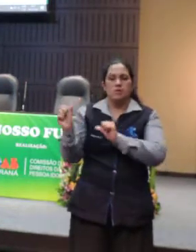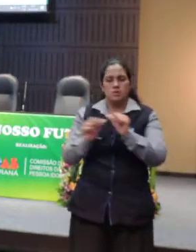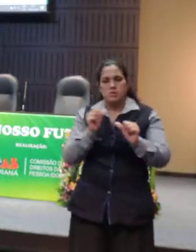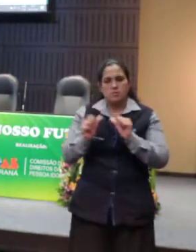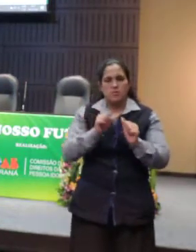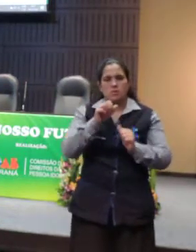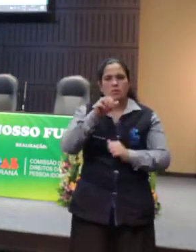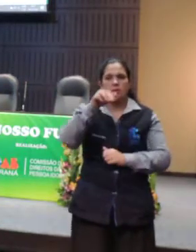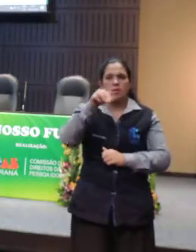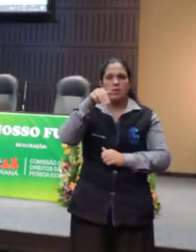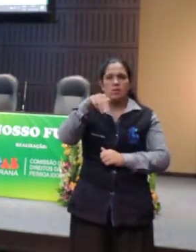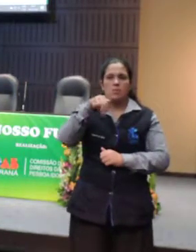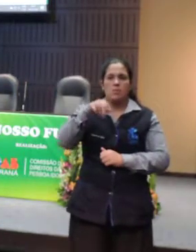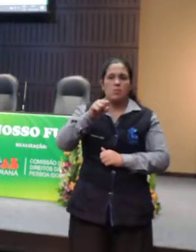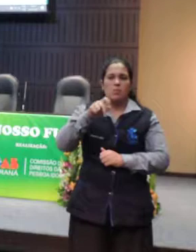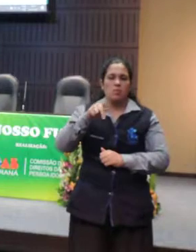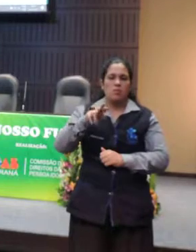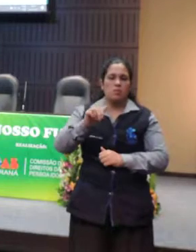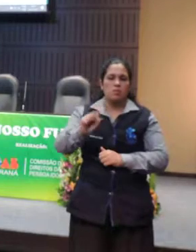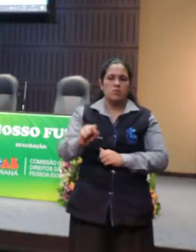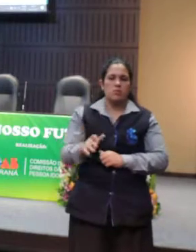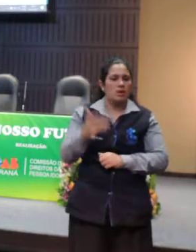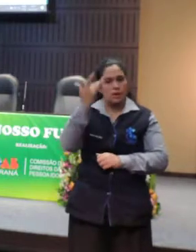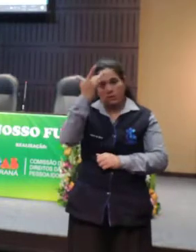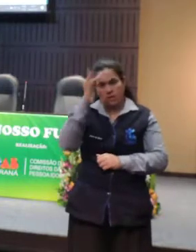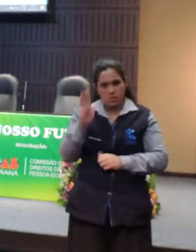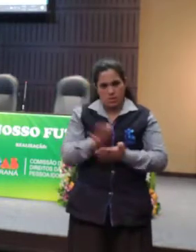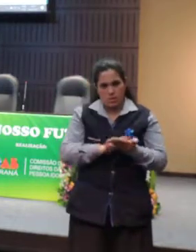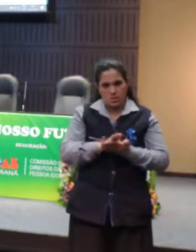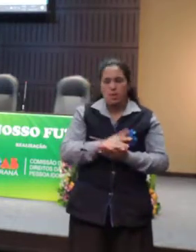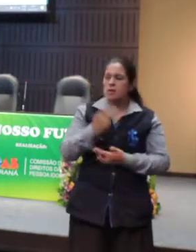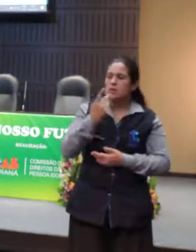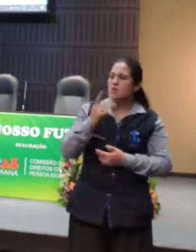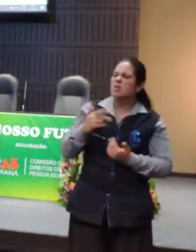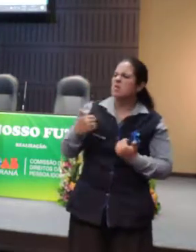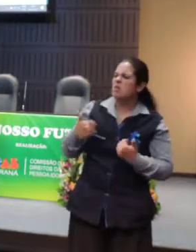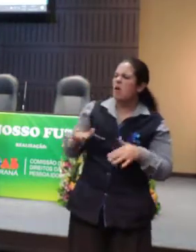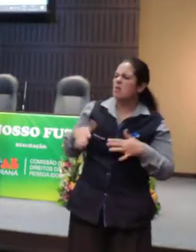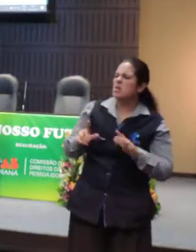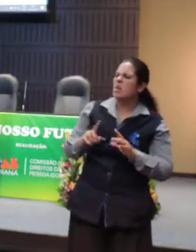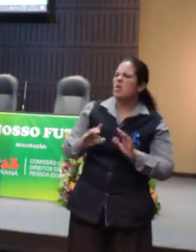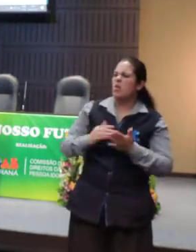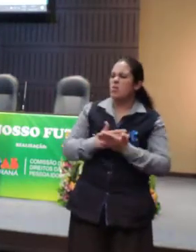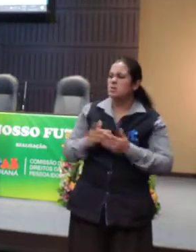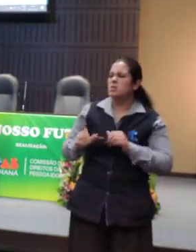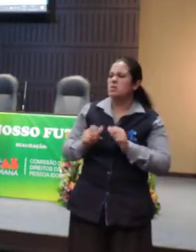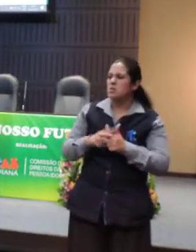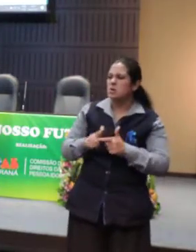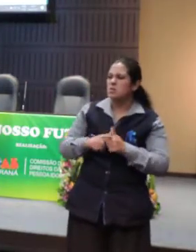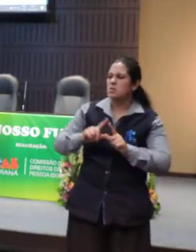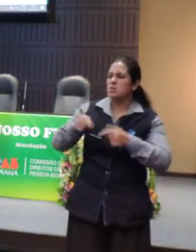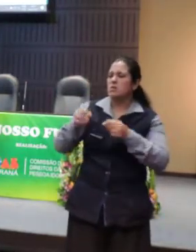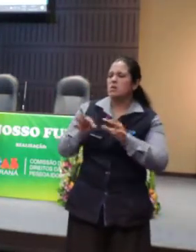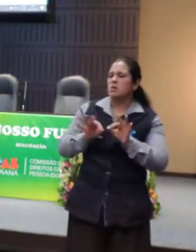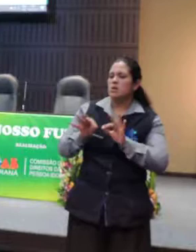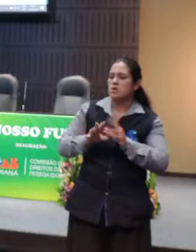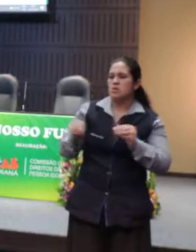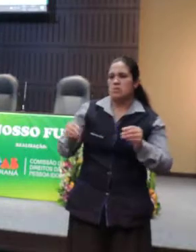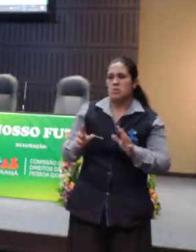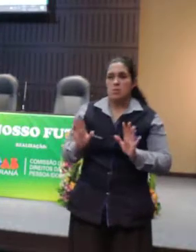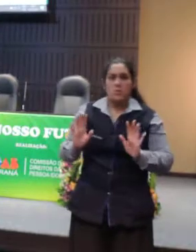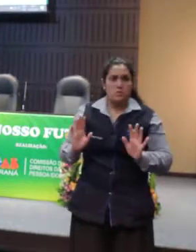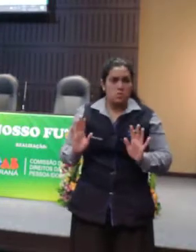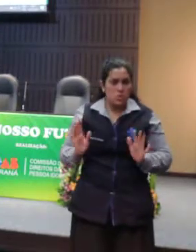no ginecologista. O que o ginecologista falou? Ele não entende disso. Ele falou, não, deixa os problemas de como nós resolvemos. Tem muito médico que estuda para